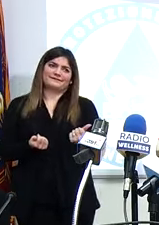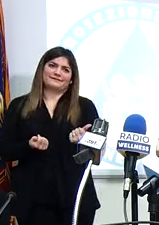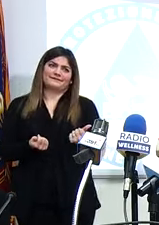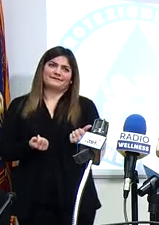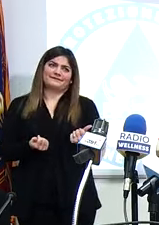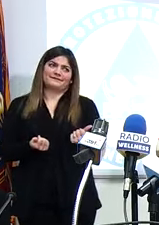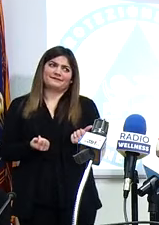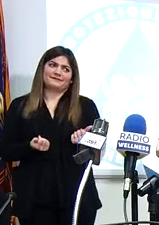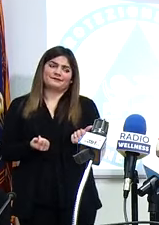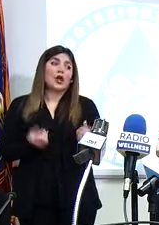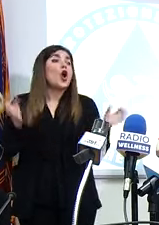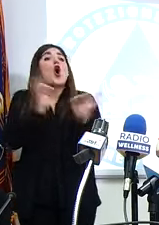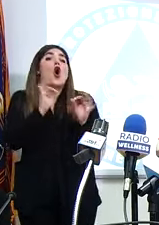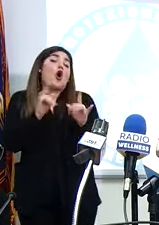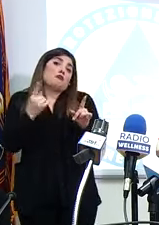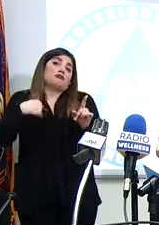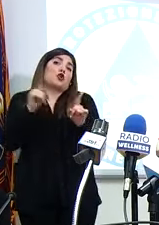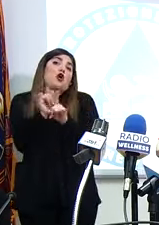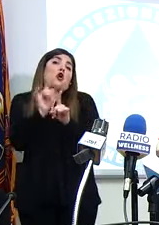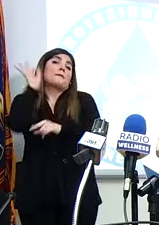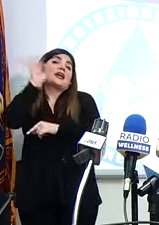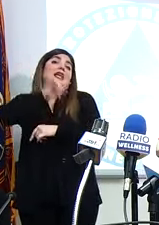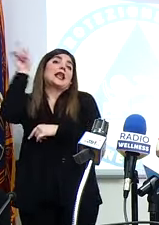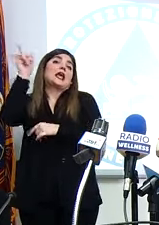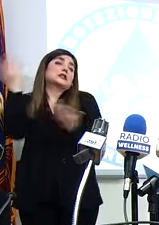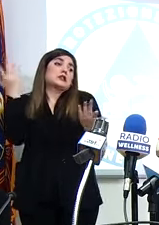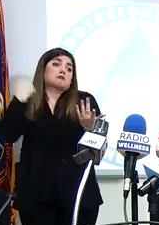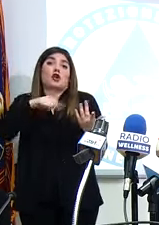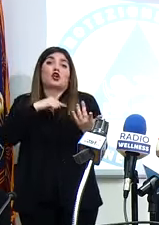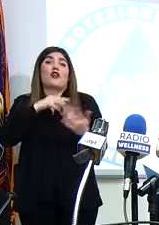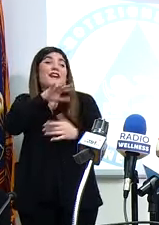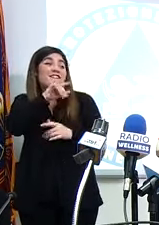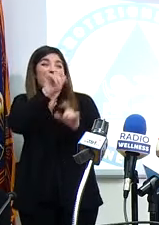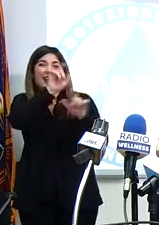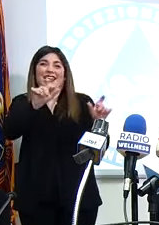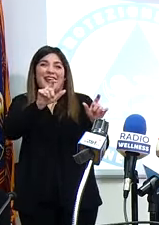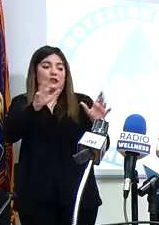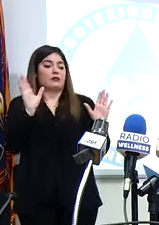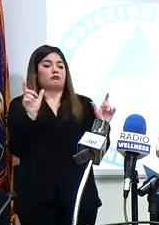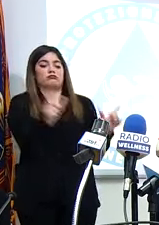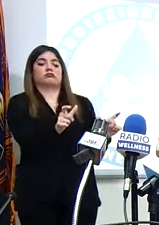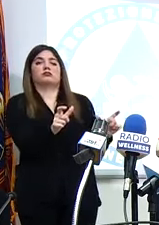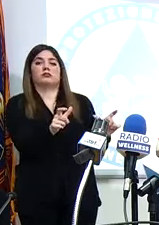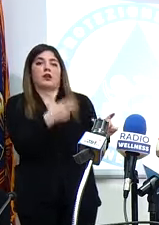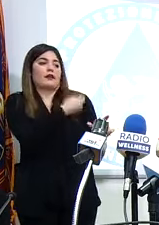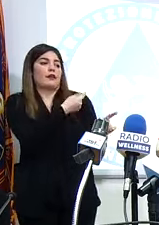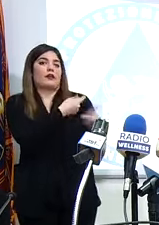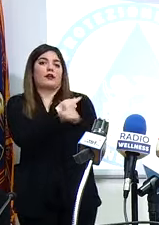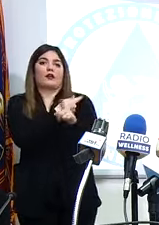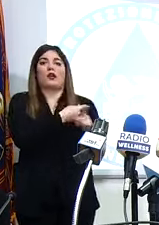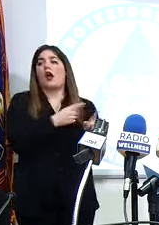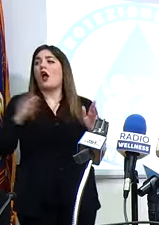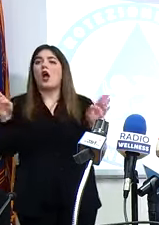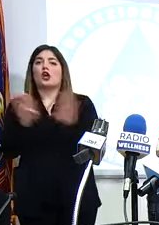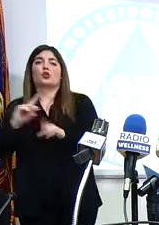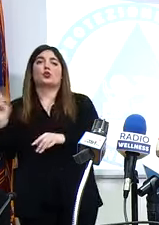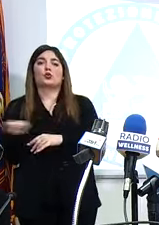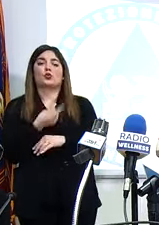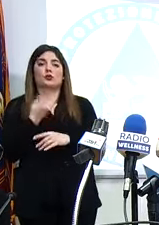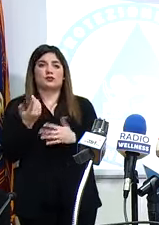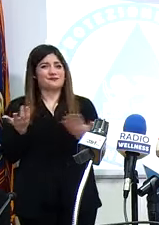facciamo allora come gli inglesi? Mettiamo dentro i vecchietti e chiudiamo tutto. E allora ci sono tre cose importanti. Uno, il diritto